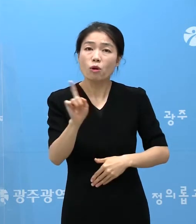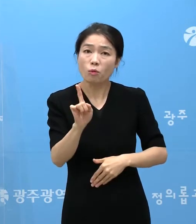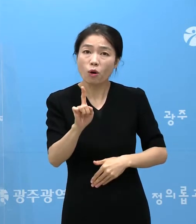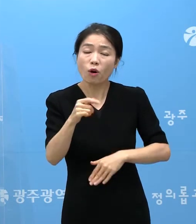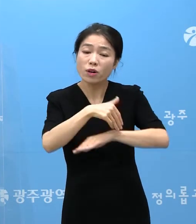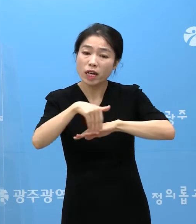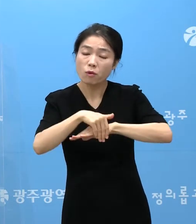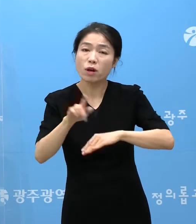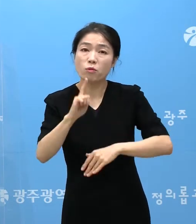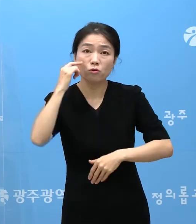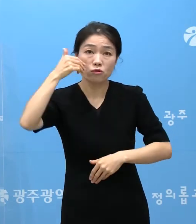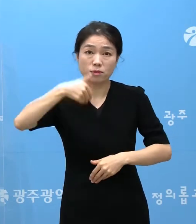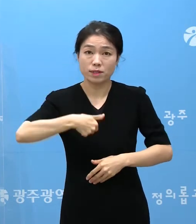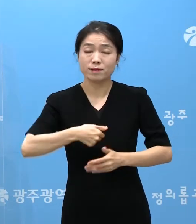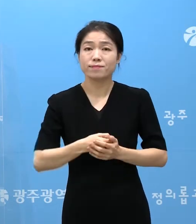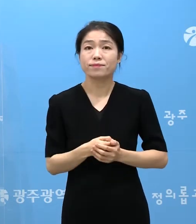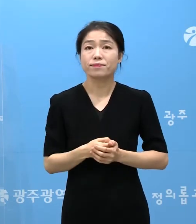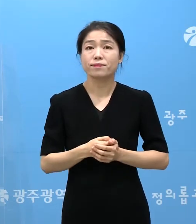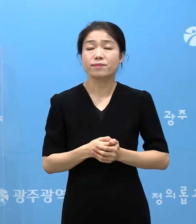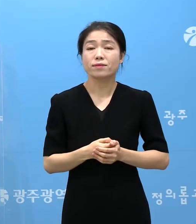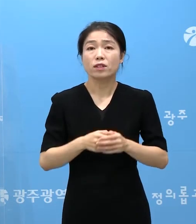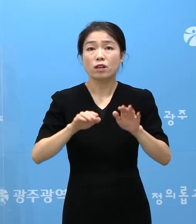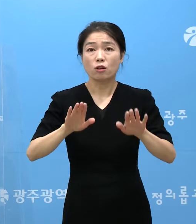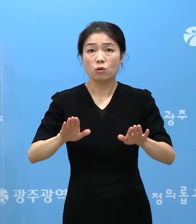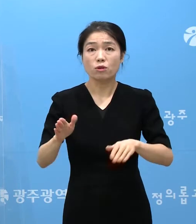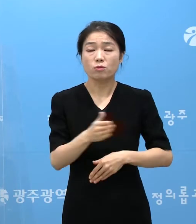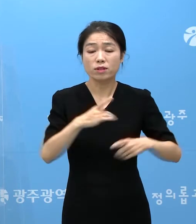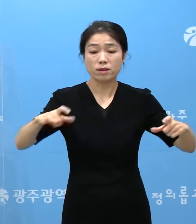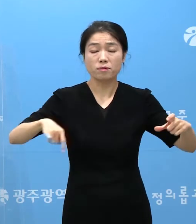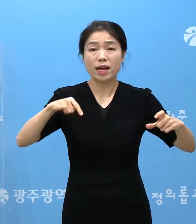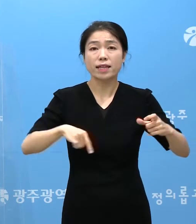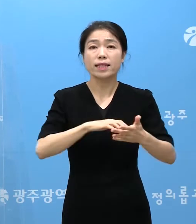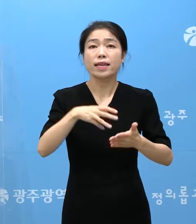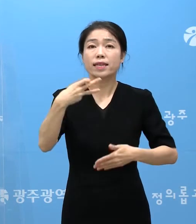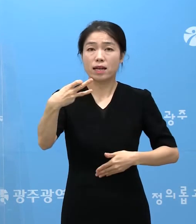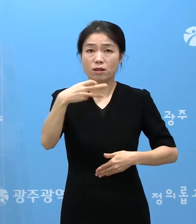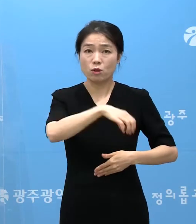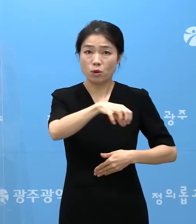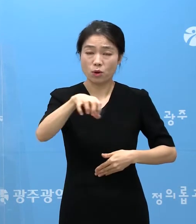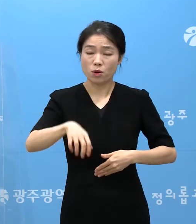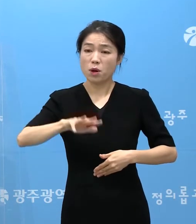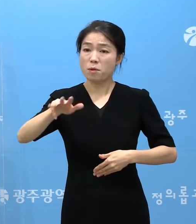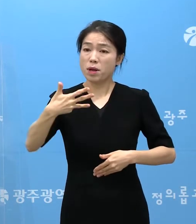어떻게 할 계획인지 물으셨습니다. 오늘부터 관내 13개소